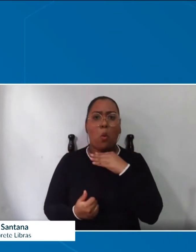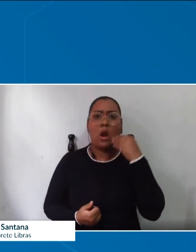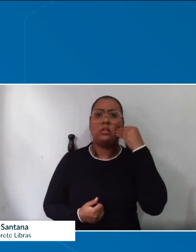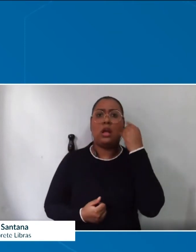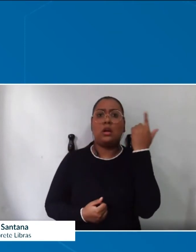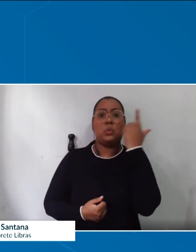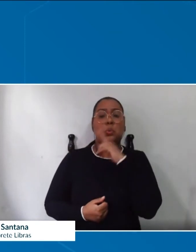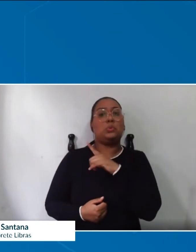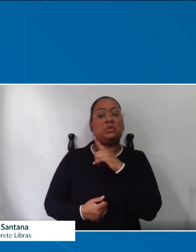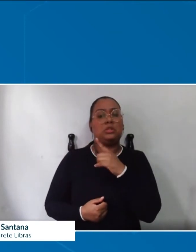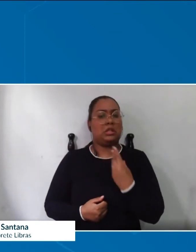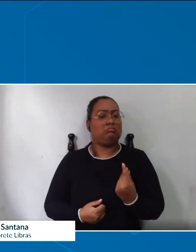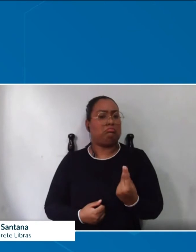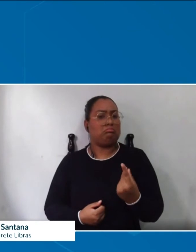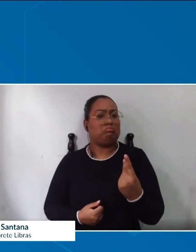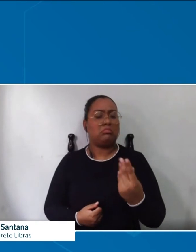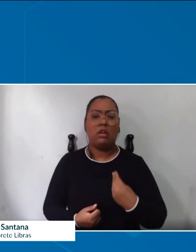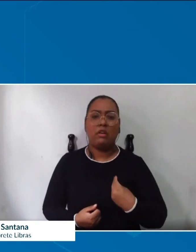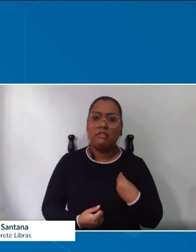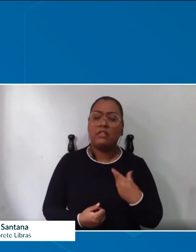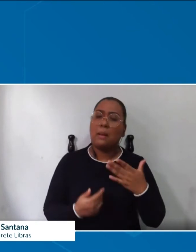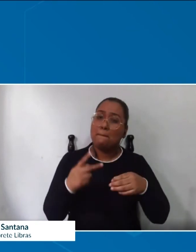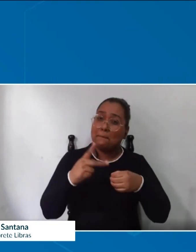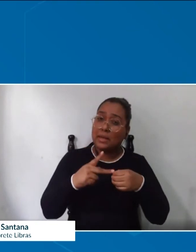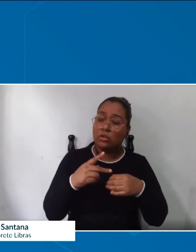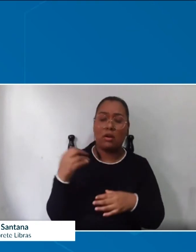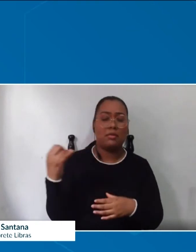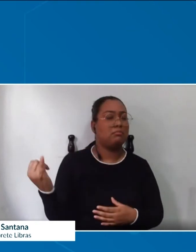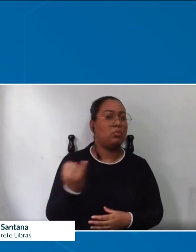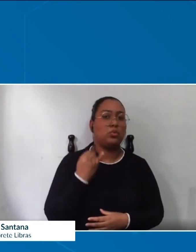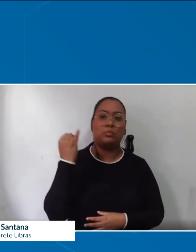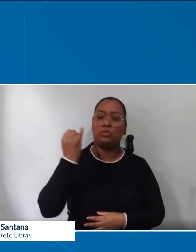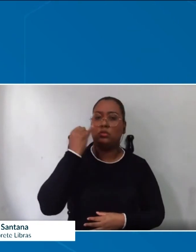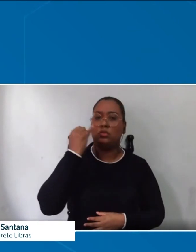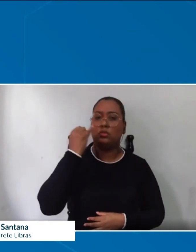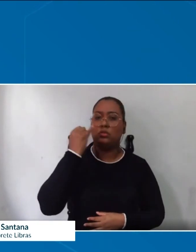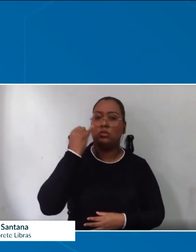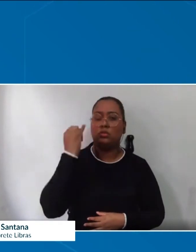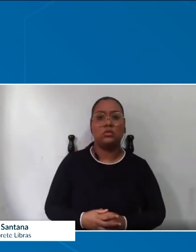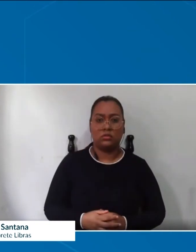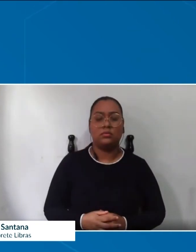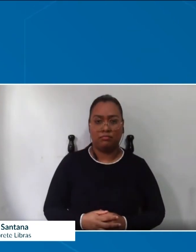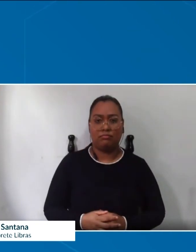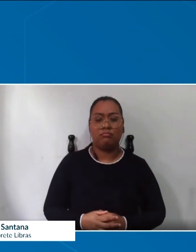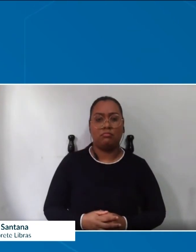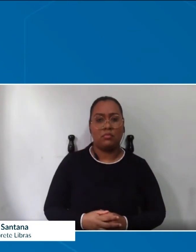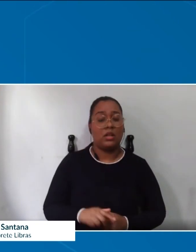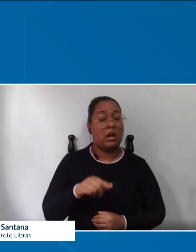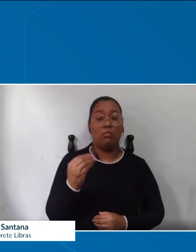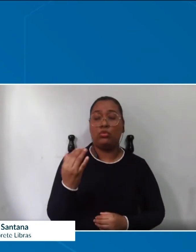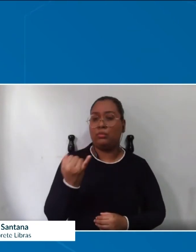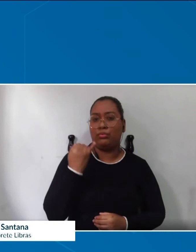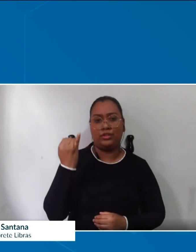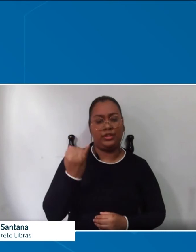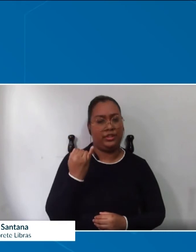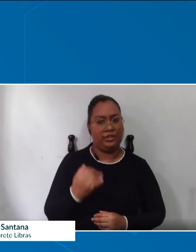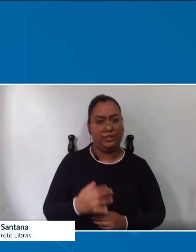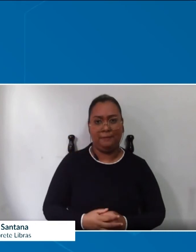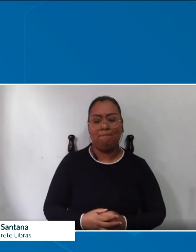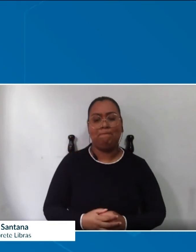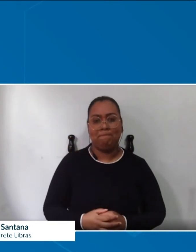a nossa longevidade. Então, o petróleo é muito importante dentro de todo esse contexto. E aí,